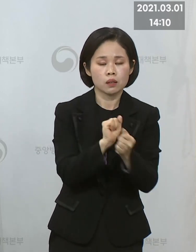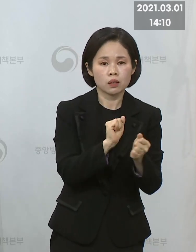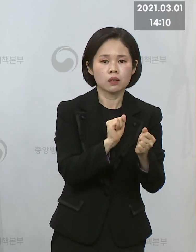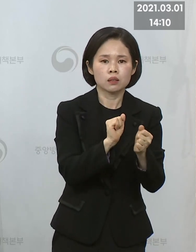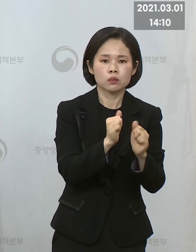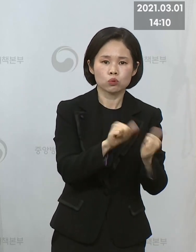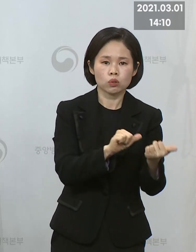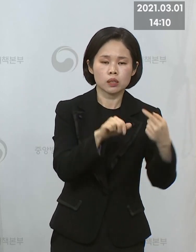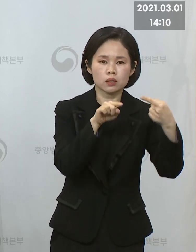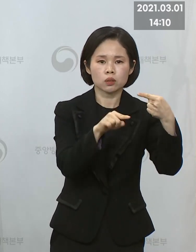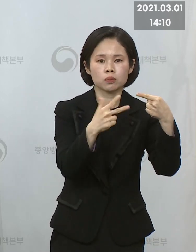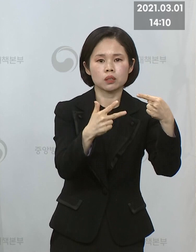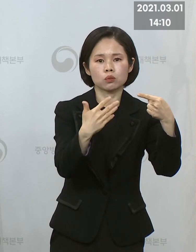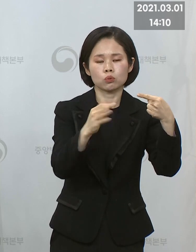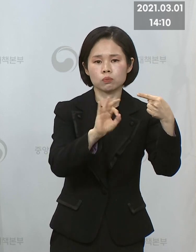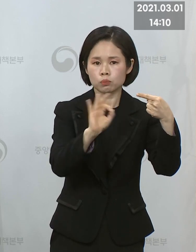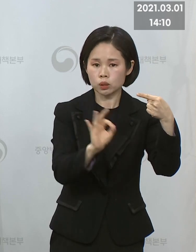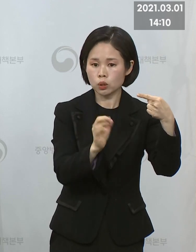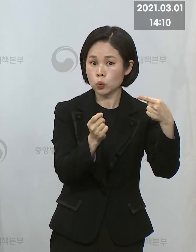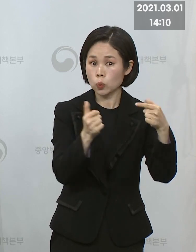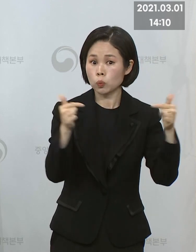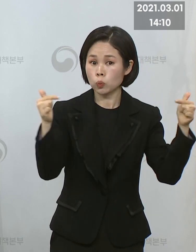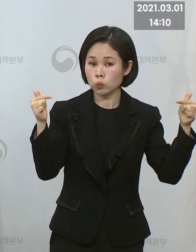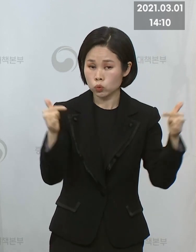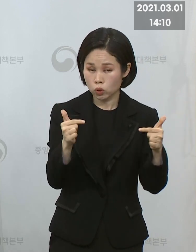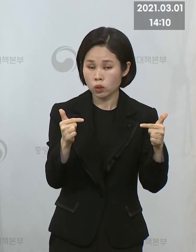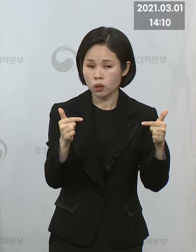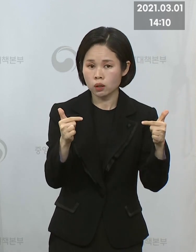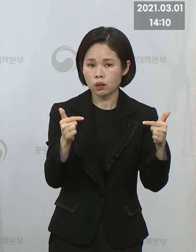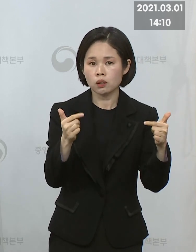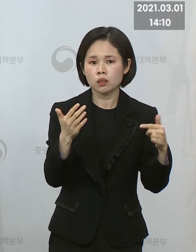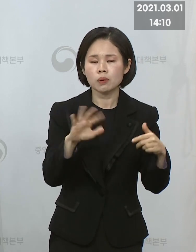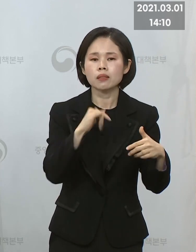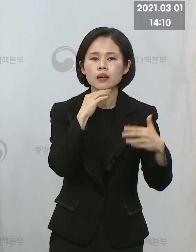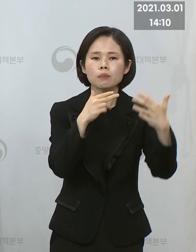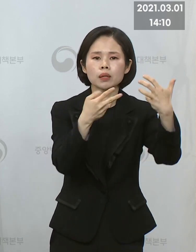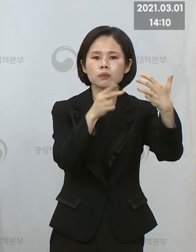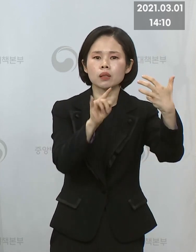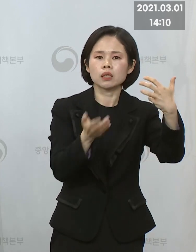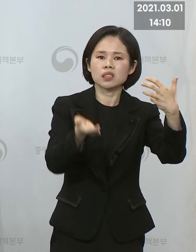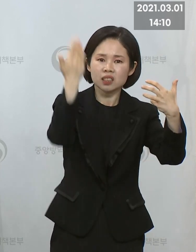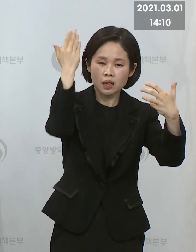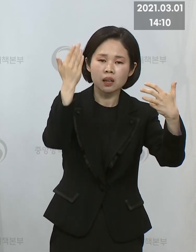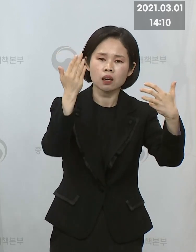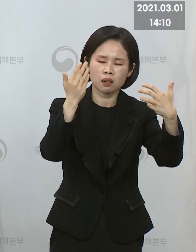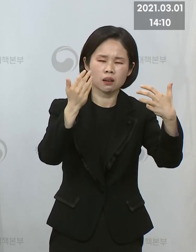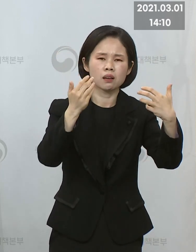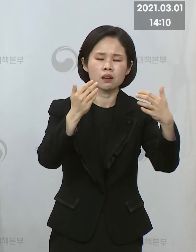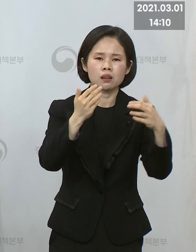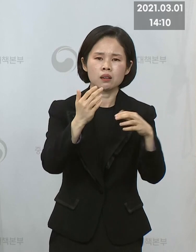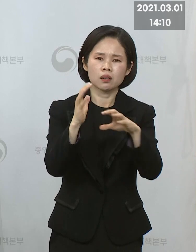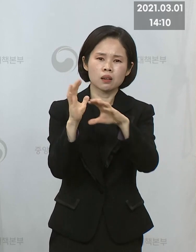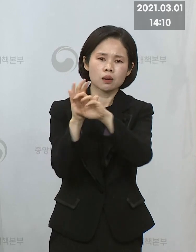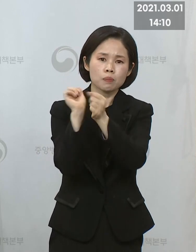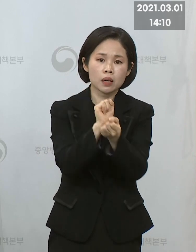현재 1.79%로 약간 감소하였으나 80대 이상 어르신들의 치명률은 여전히